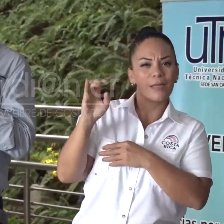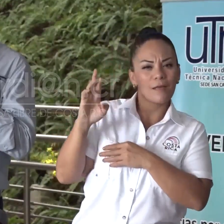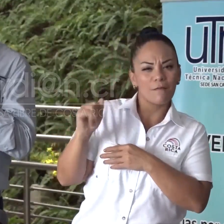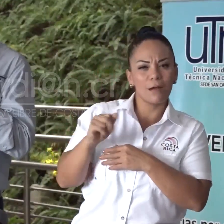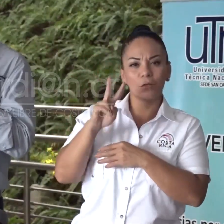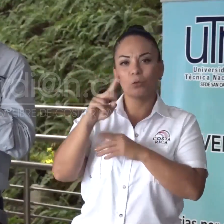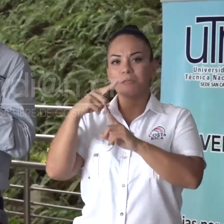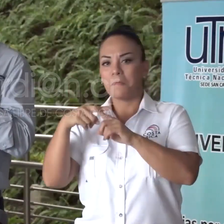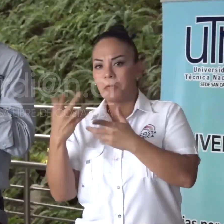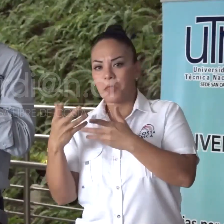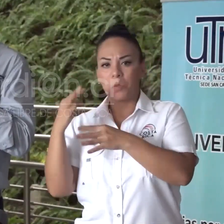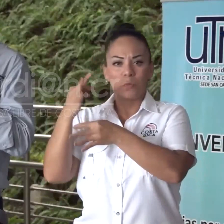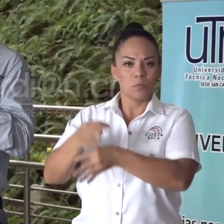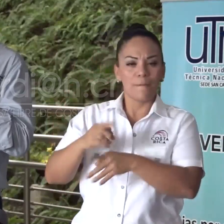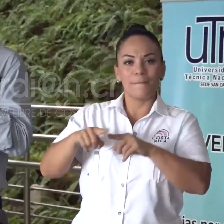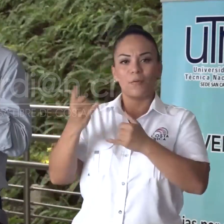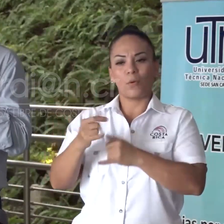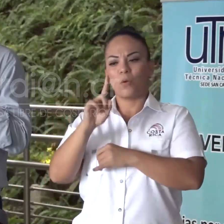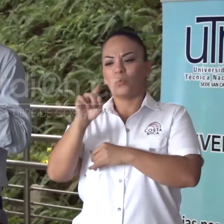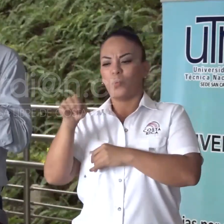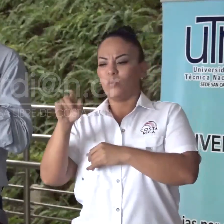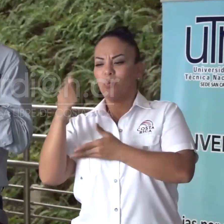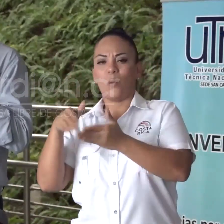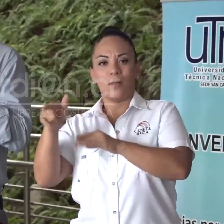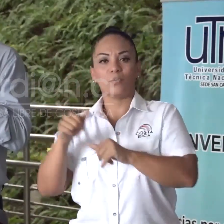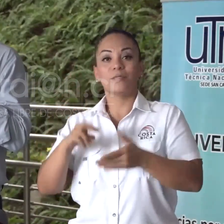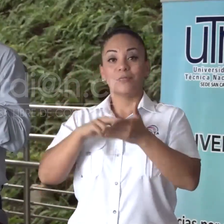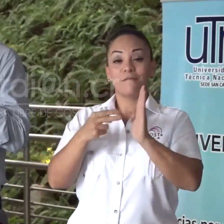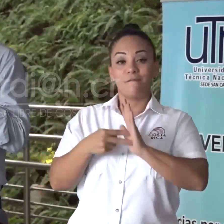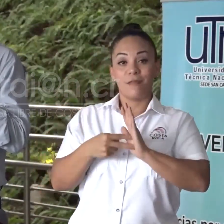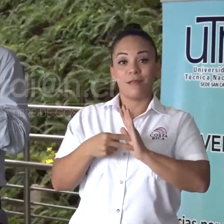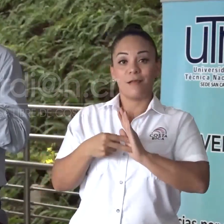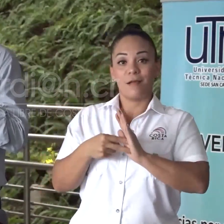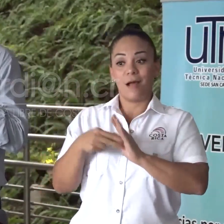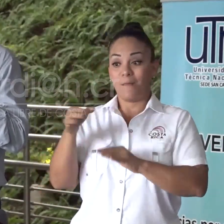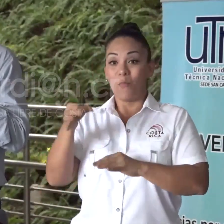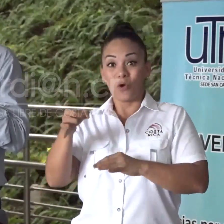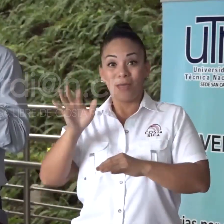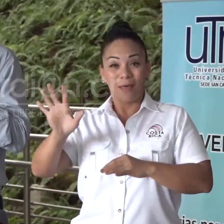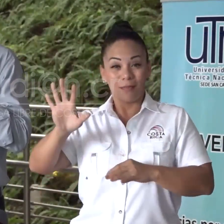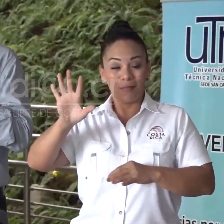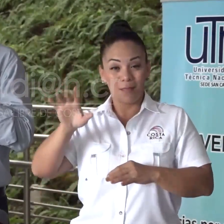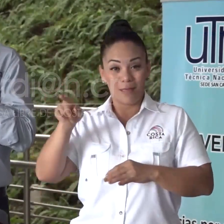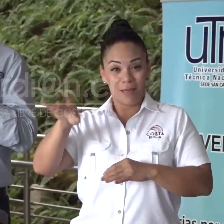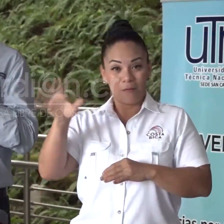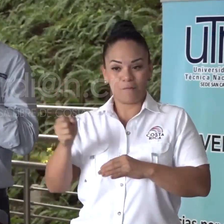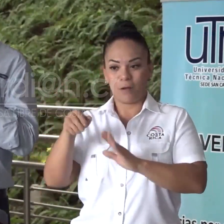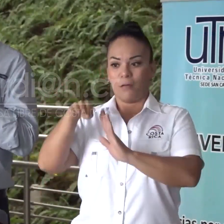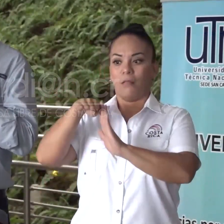2,5 tradicionalmente, ahora están a 1 punto algo. Es decir, se depreció esa moneda y